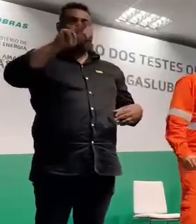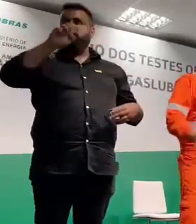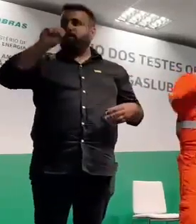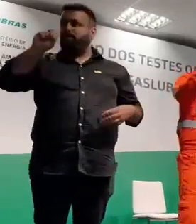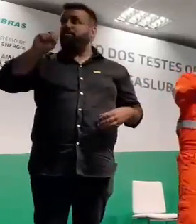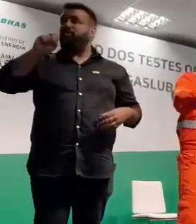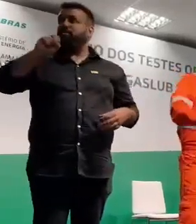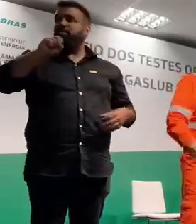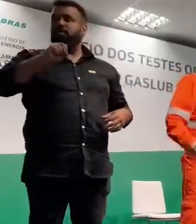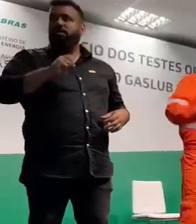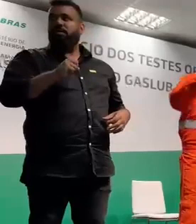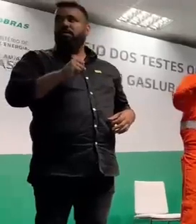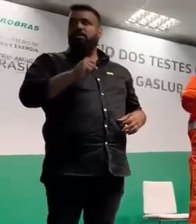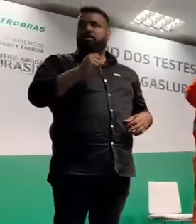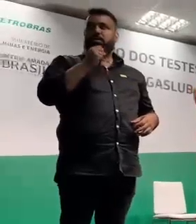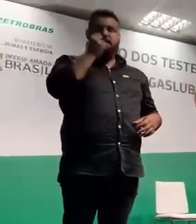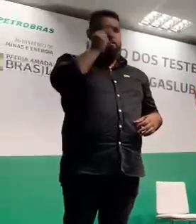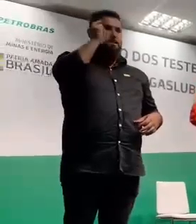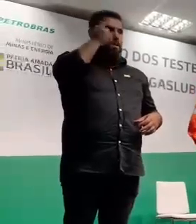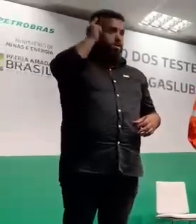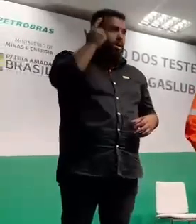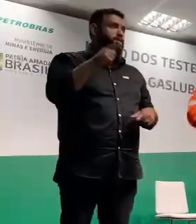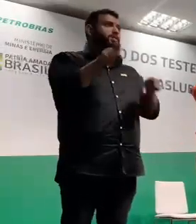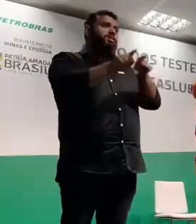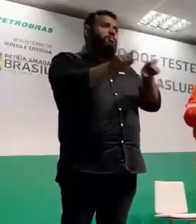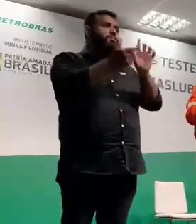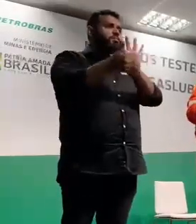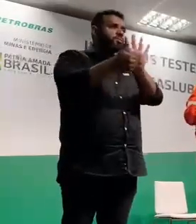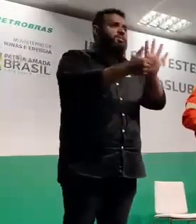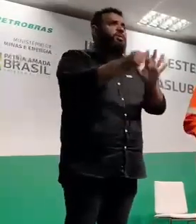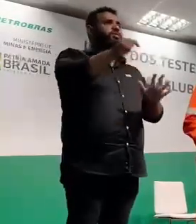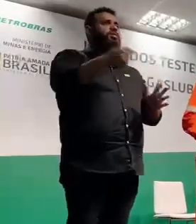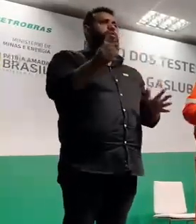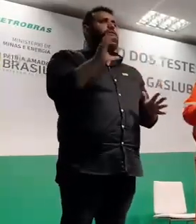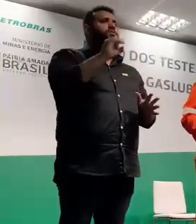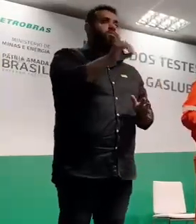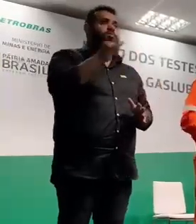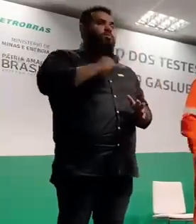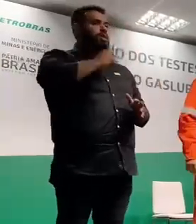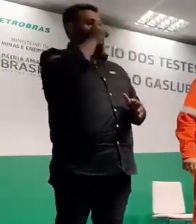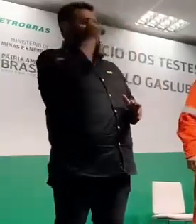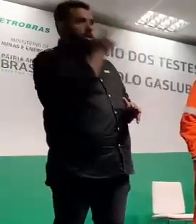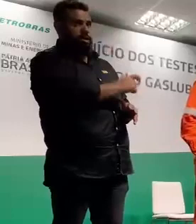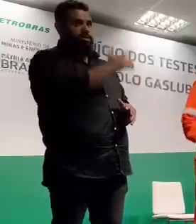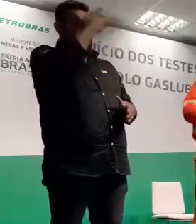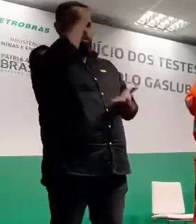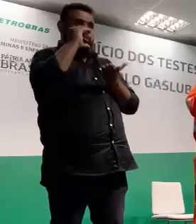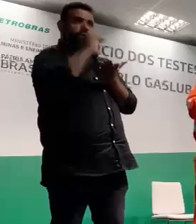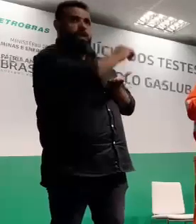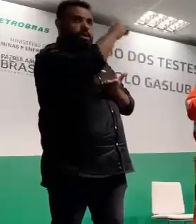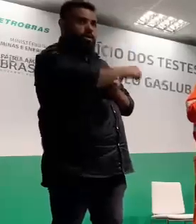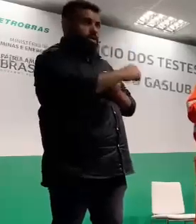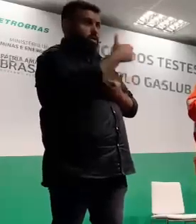tem de fazer um bom trabalho, de demonstrar as boas contas fiscais e conseguir atrair investimento privado para o Brasil. Só